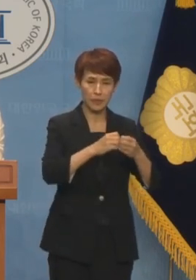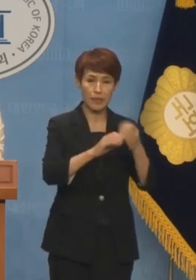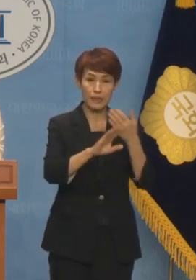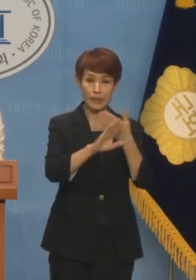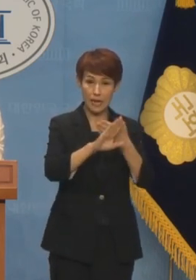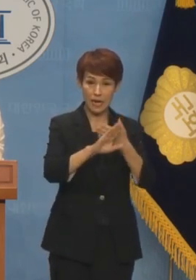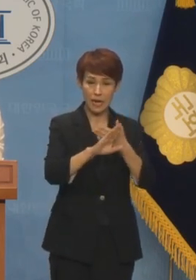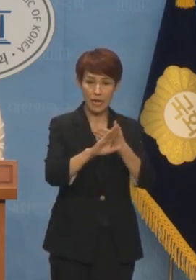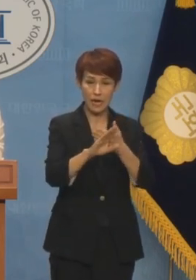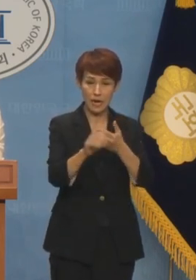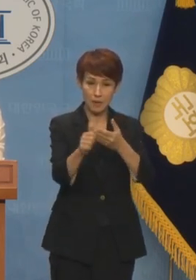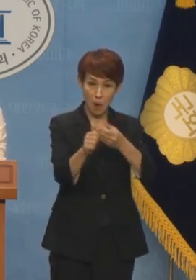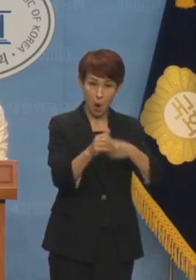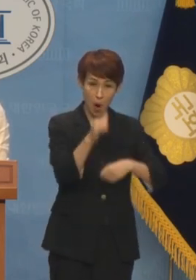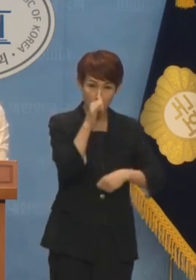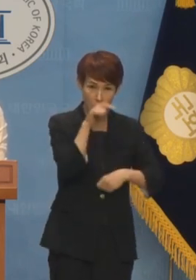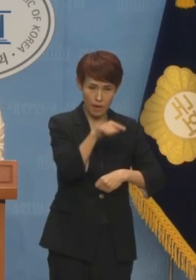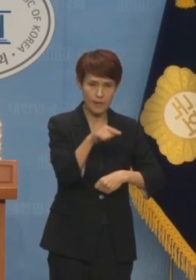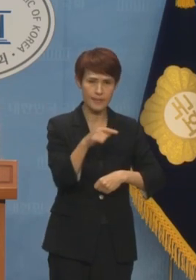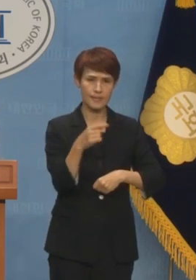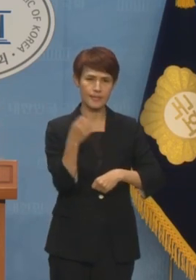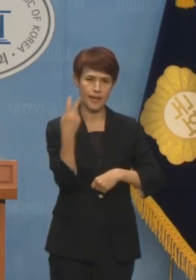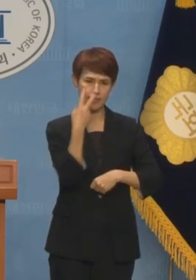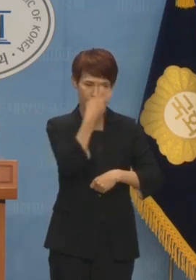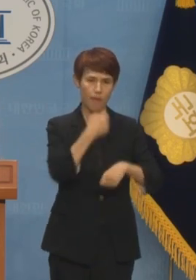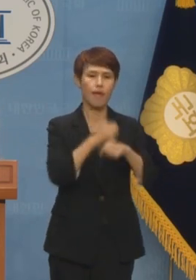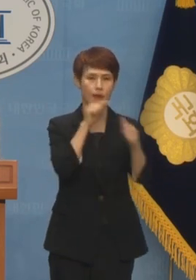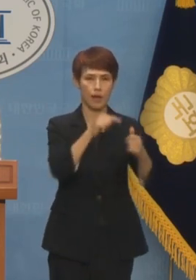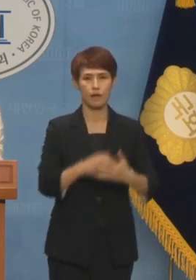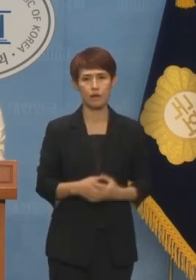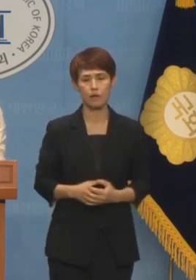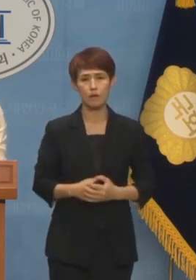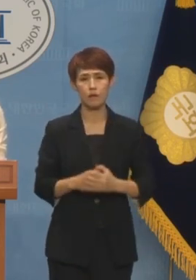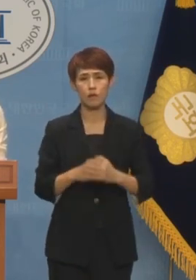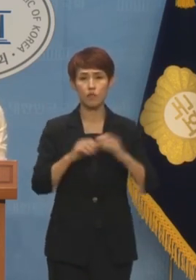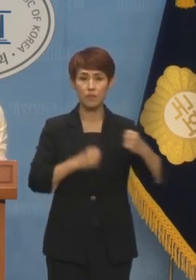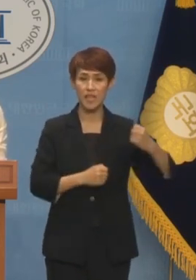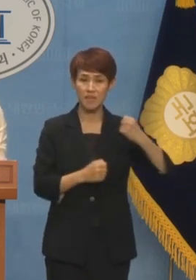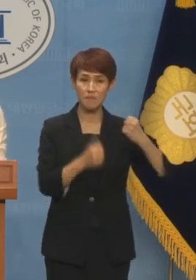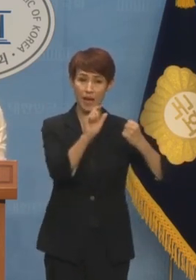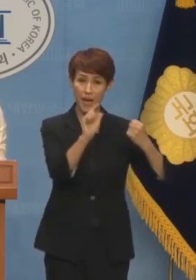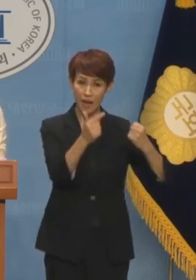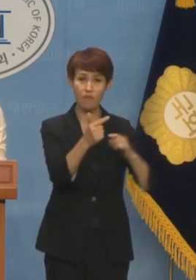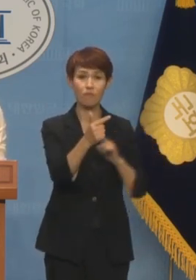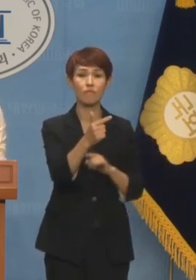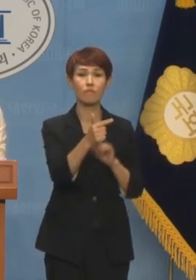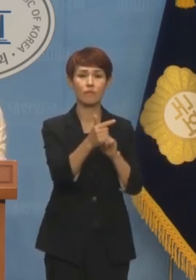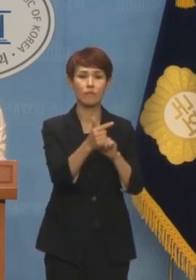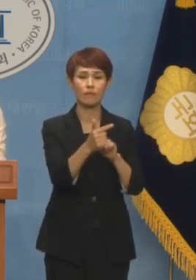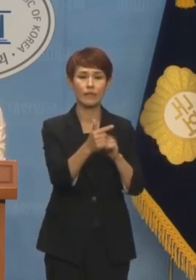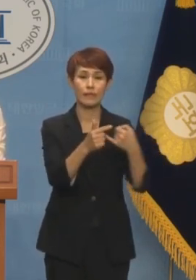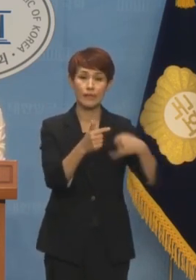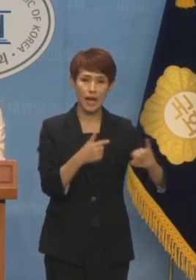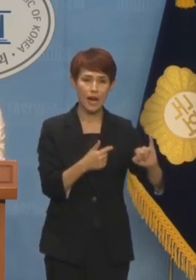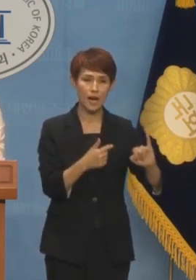수사하라. 경찰이 한동훈 전 국민의힘 비상대책위원장 딸의 허위 스펙 관련